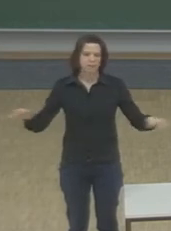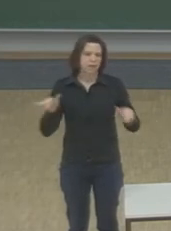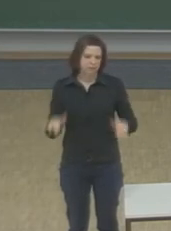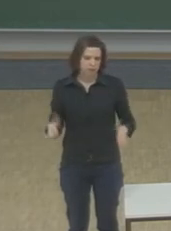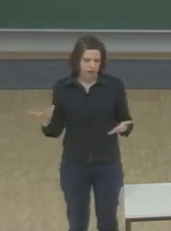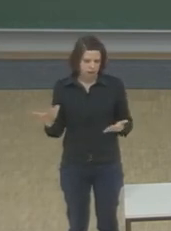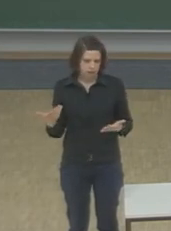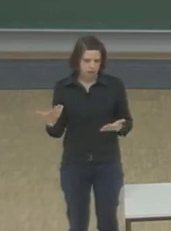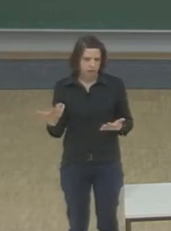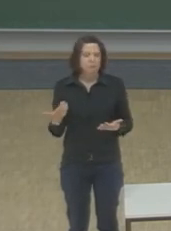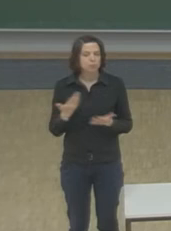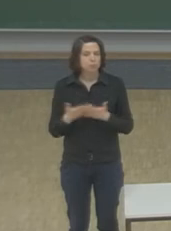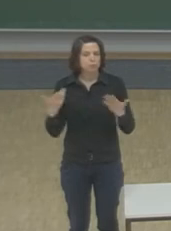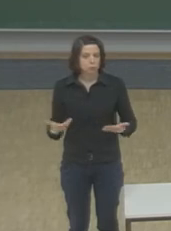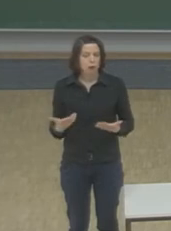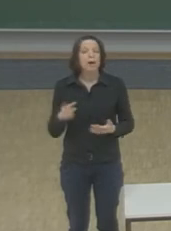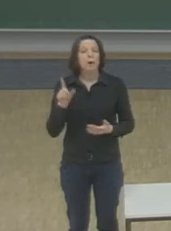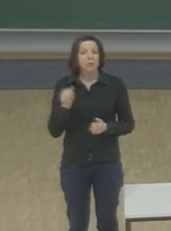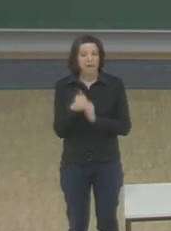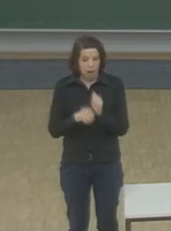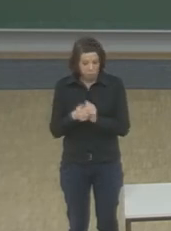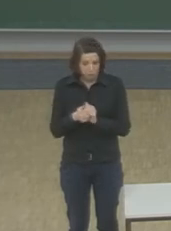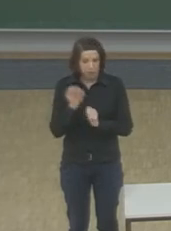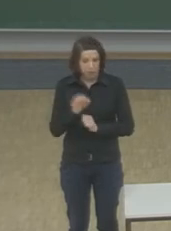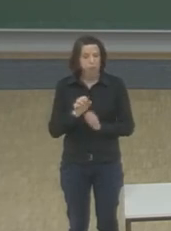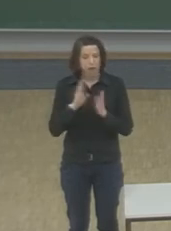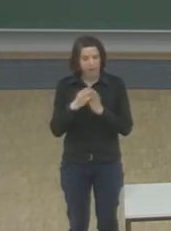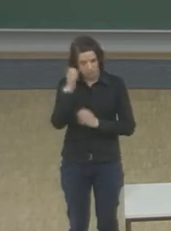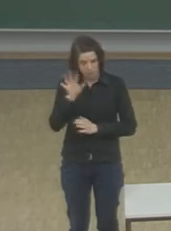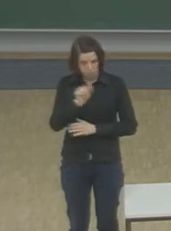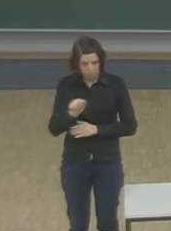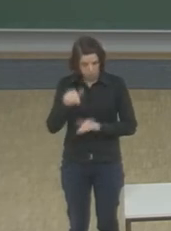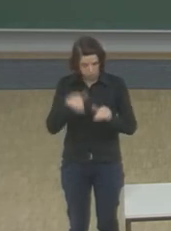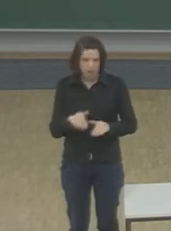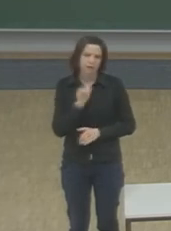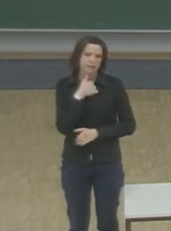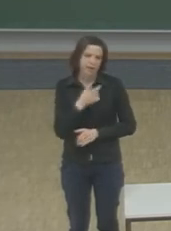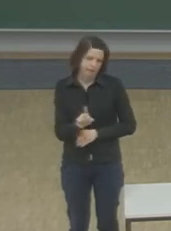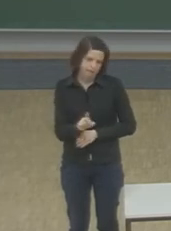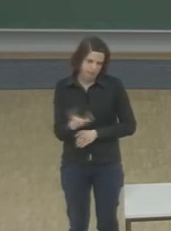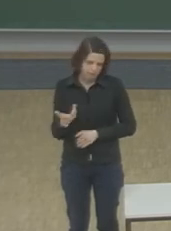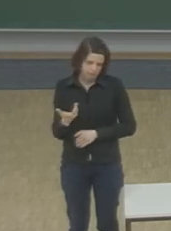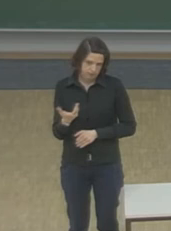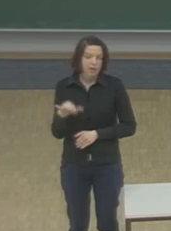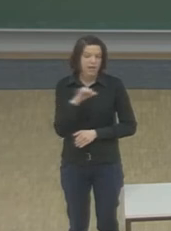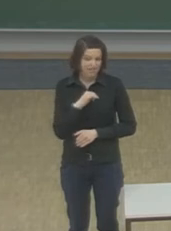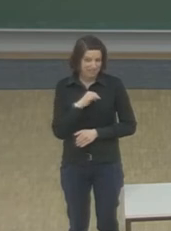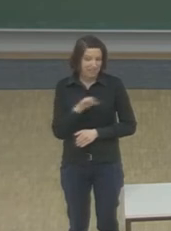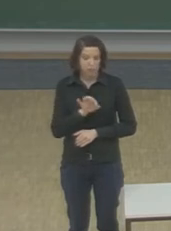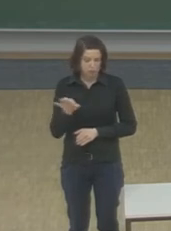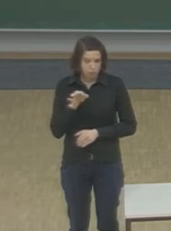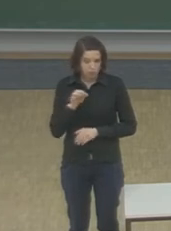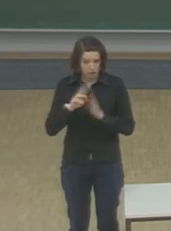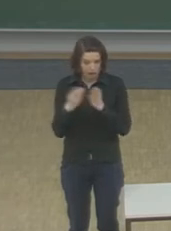Dies allein impliziert noch nicht eine Bedeutung für Allgemeinbildung. Interessant und wirklich unentbehrlich für Allgemeinbildung